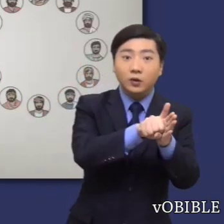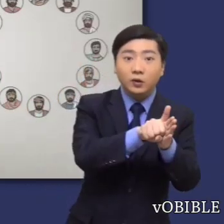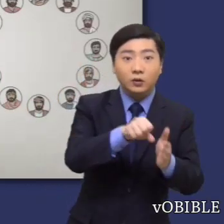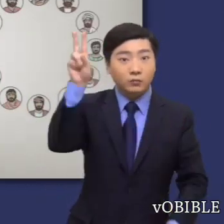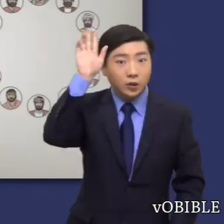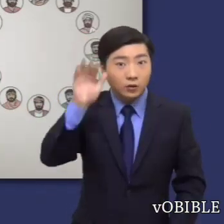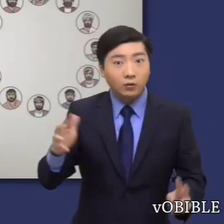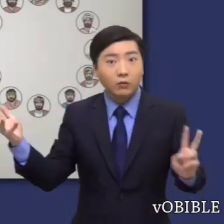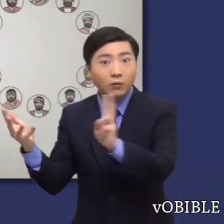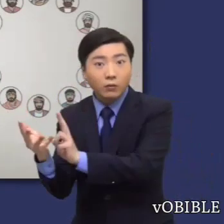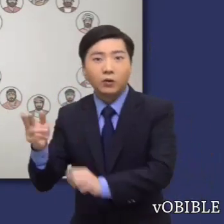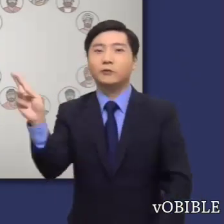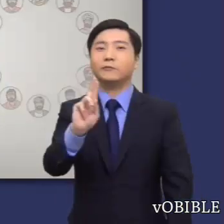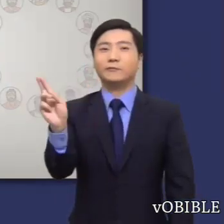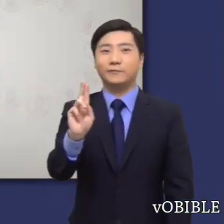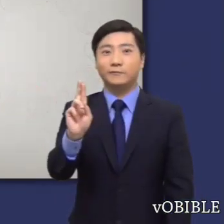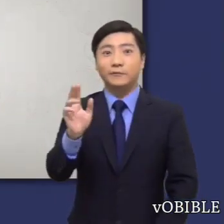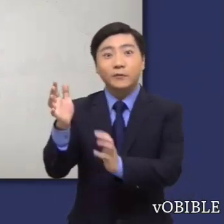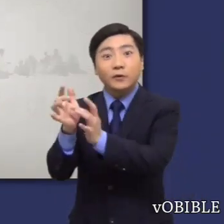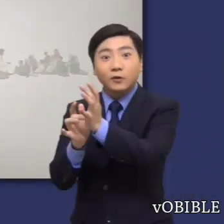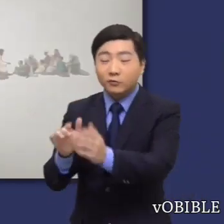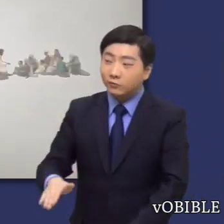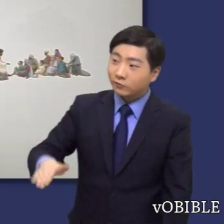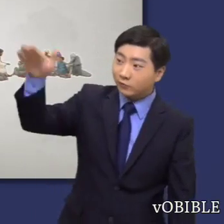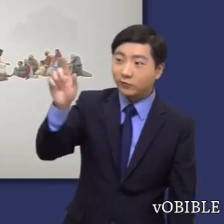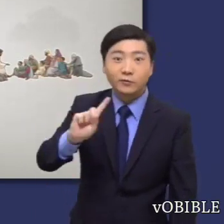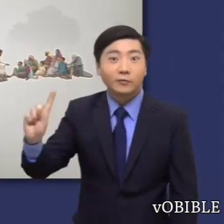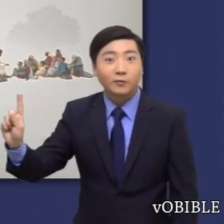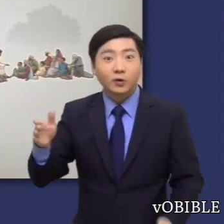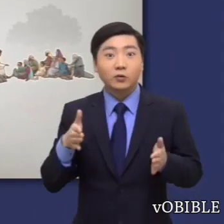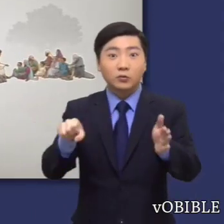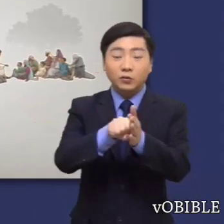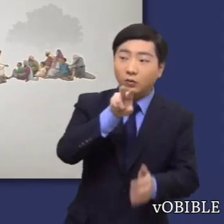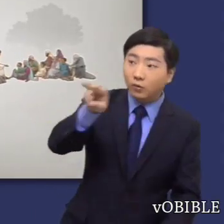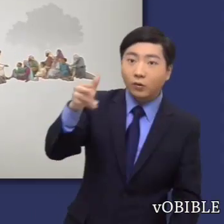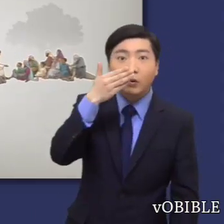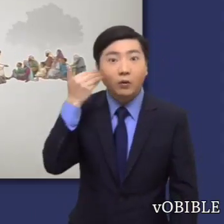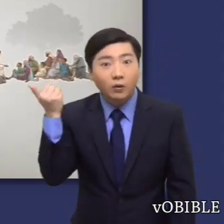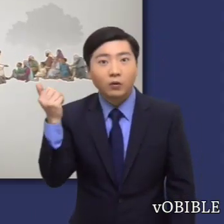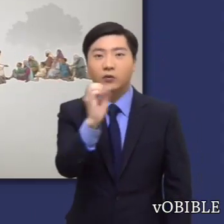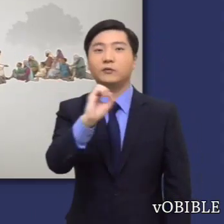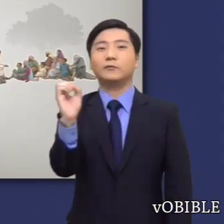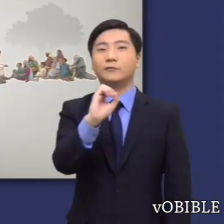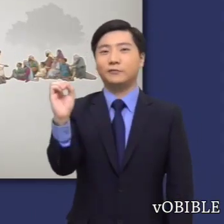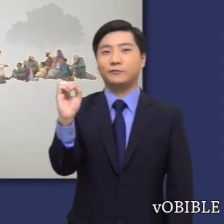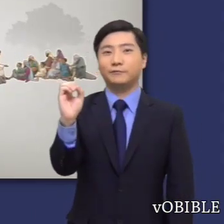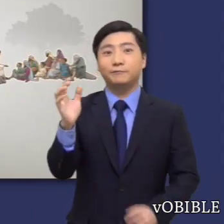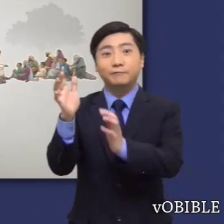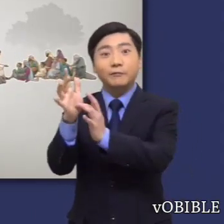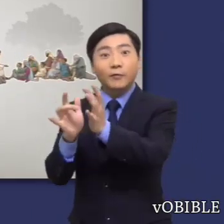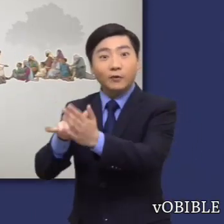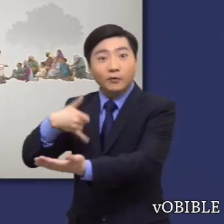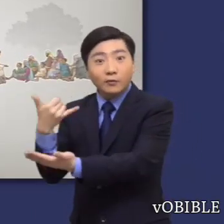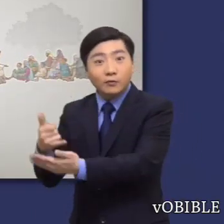一。路加记述了耶稣的生平事迹，但这些记载不是他亲眼所见